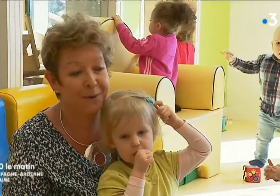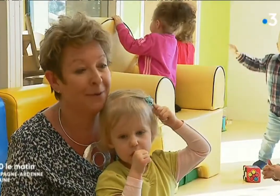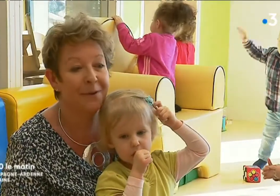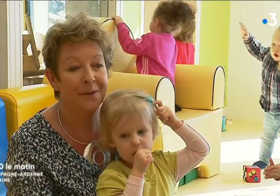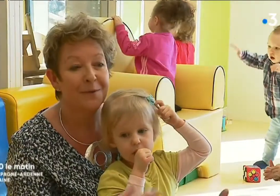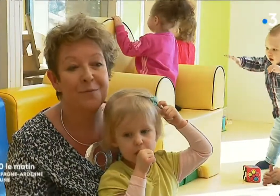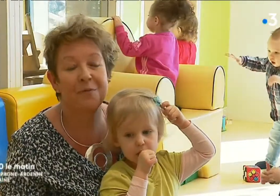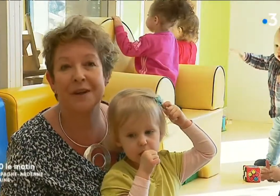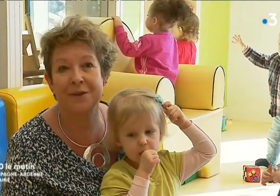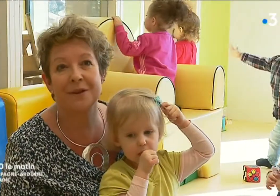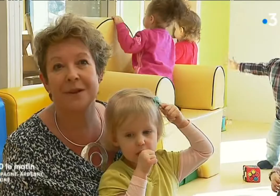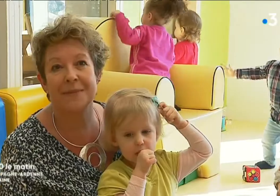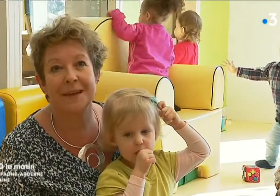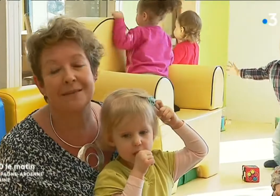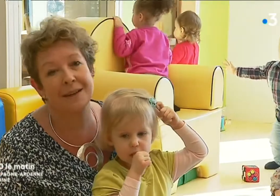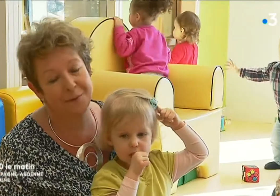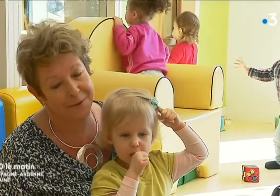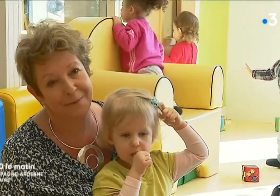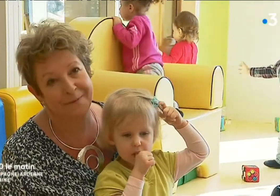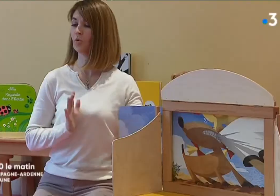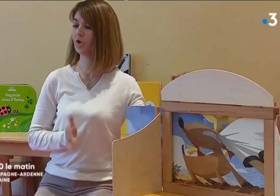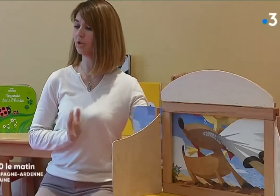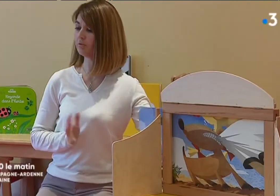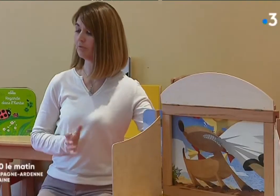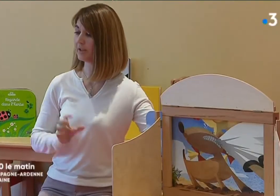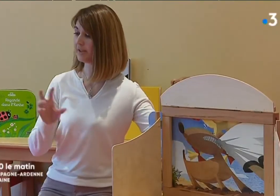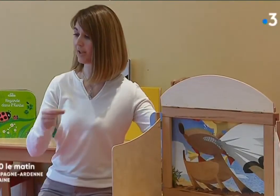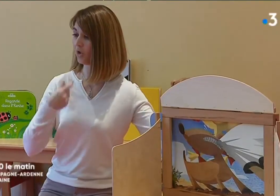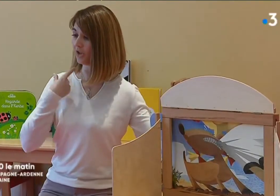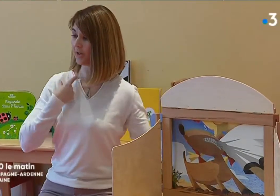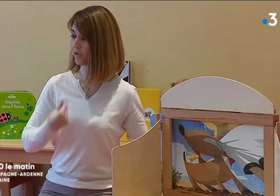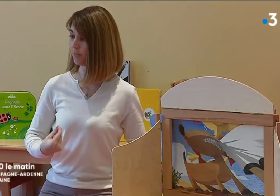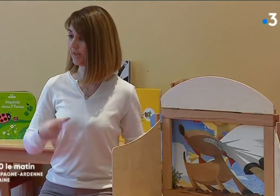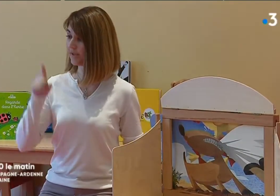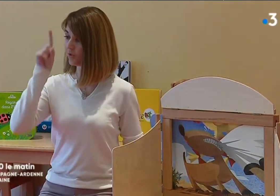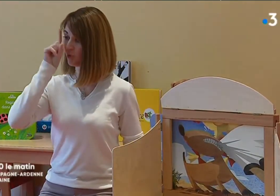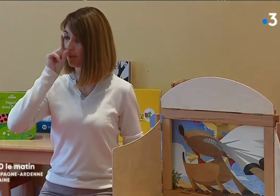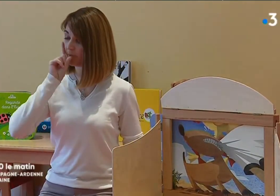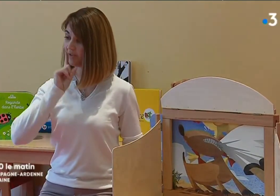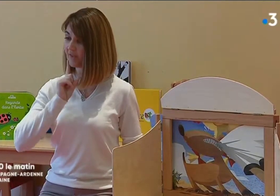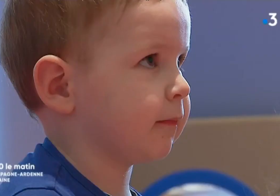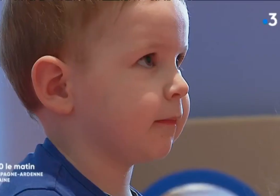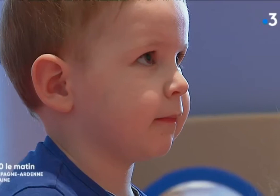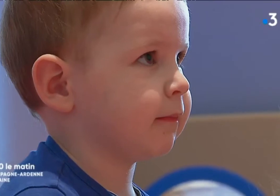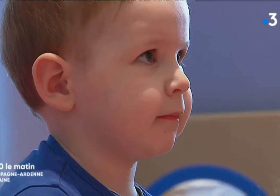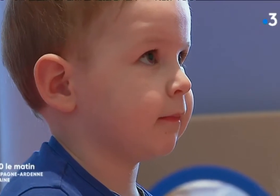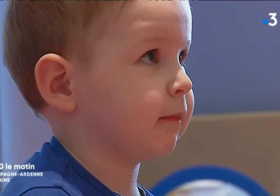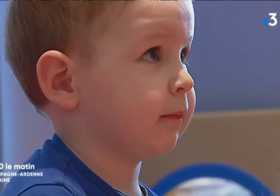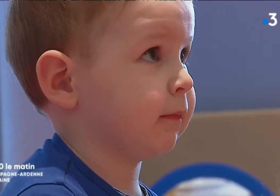pouvoir échanger comme ça avec l'enfant. Les parents peuvent également être formés par Natacha, elle conseille de commencer aux 6 mois